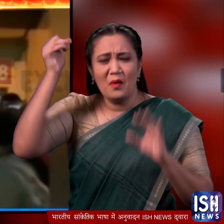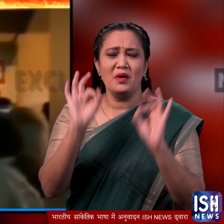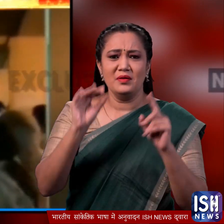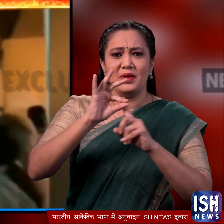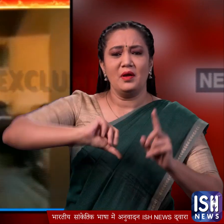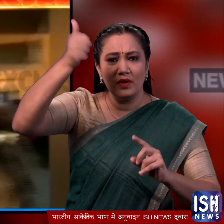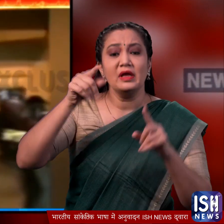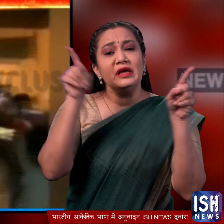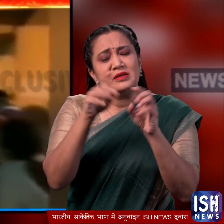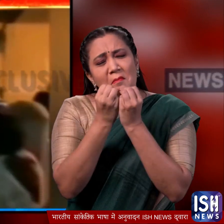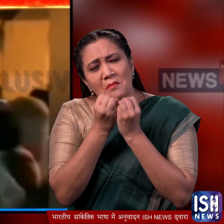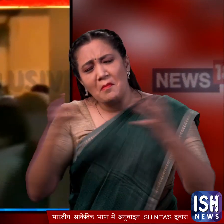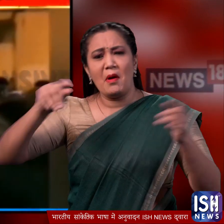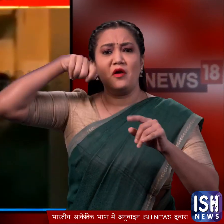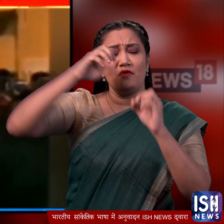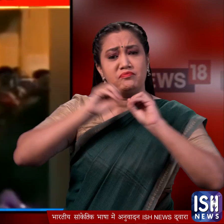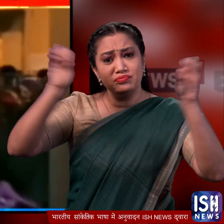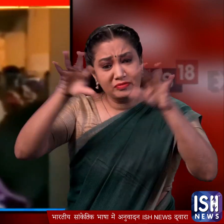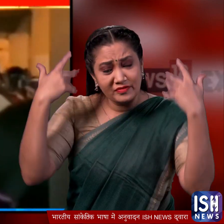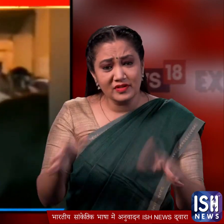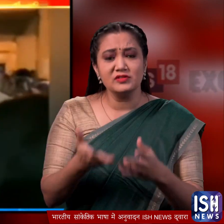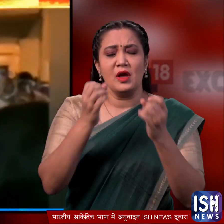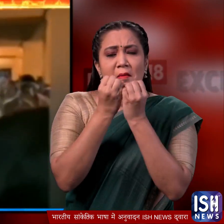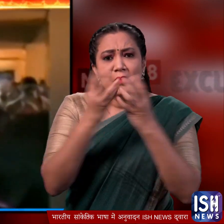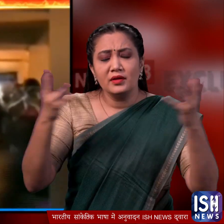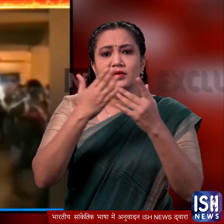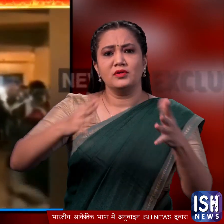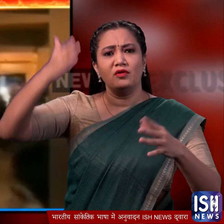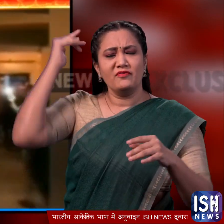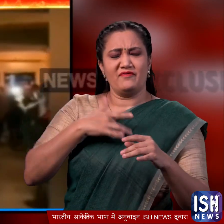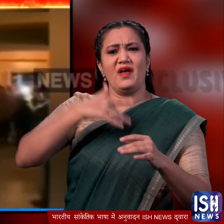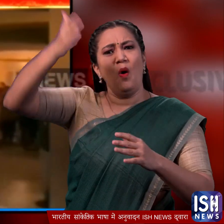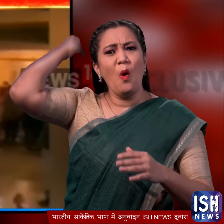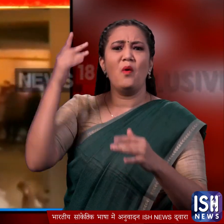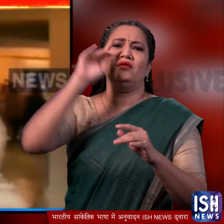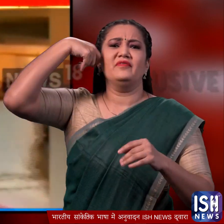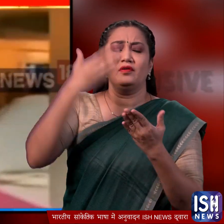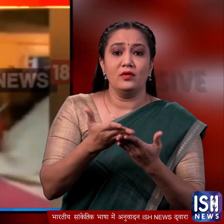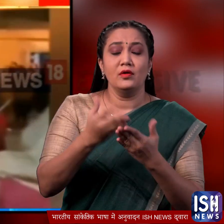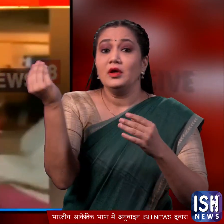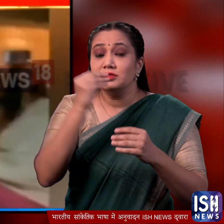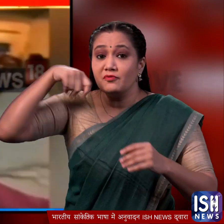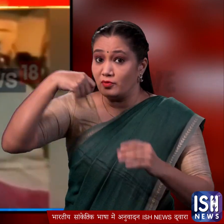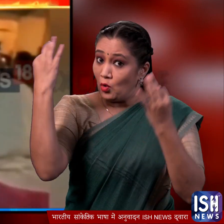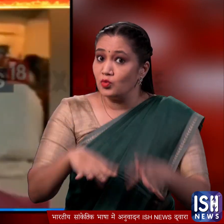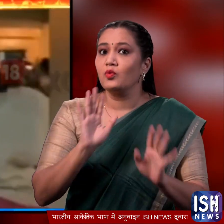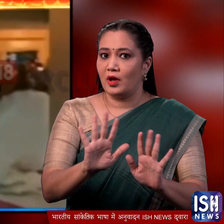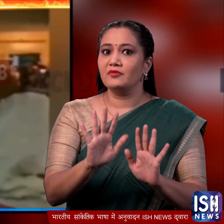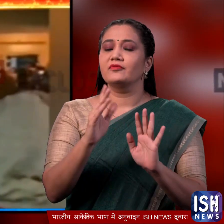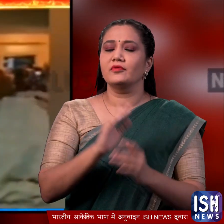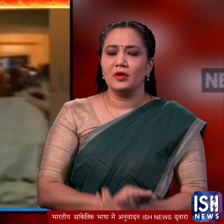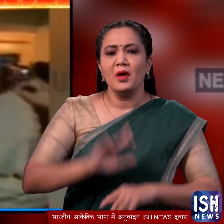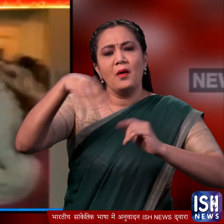ऐसे बहुत सारे वीडियो इंटरनेट पर वायरल हुए, जिनमें ज्यादातर वीडियो जांच में पुराने पाए गए, लेकिन कुछ वीडियो जांच में ताजा पाए जाने के